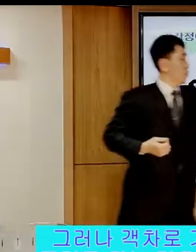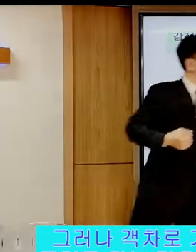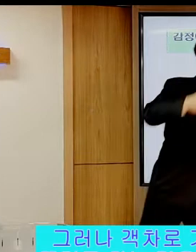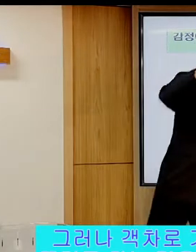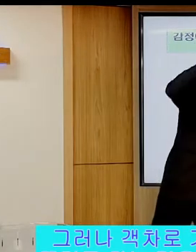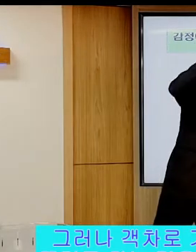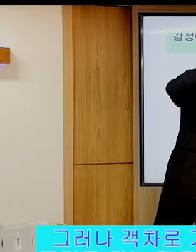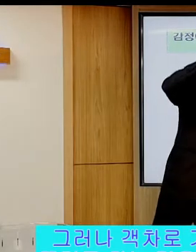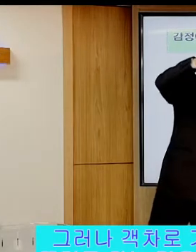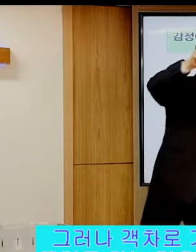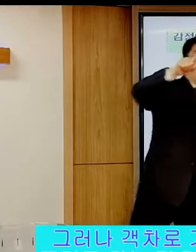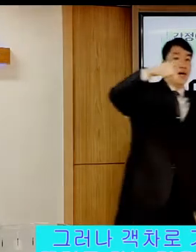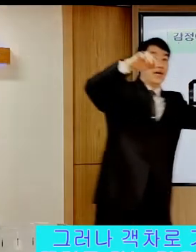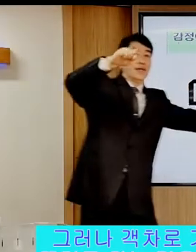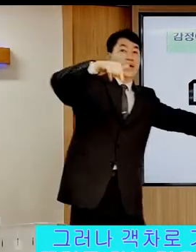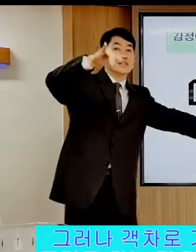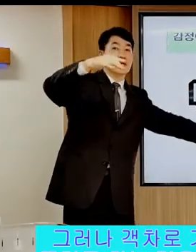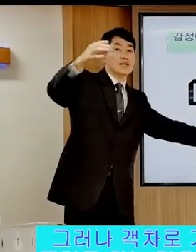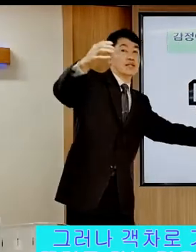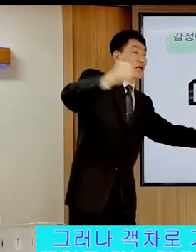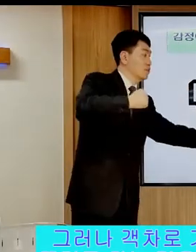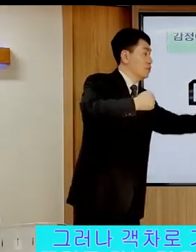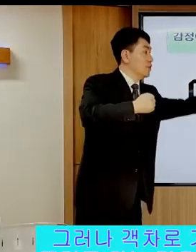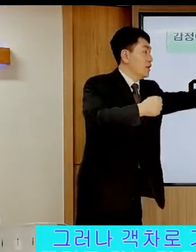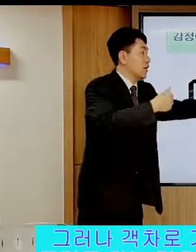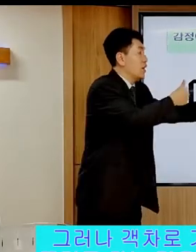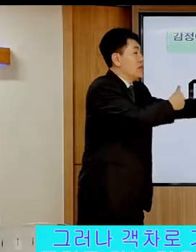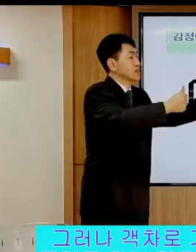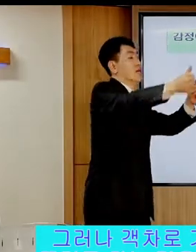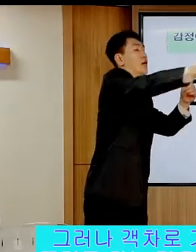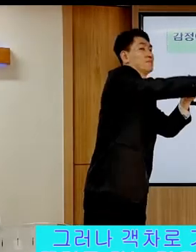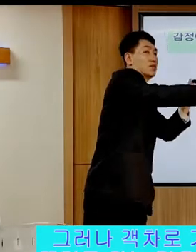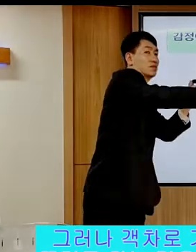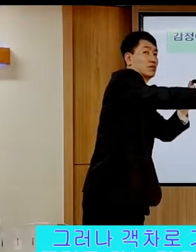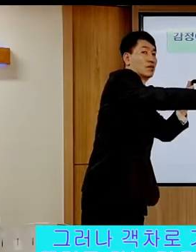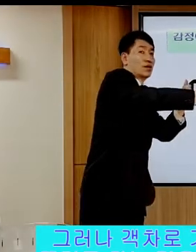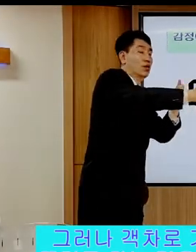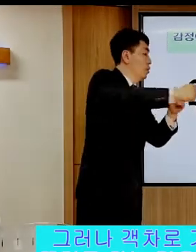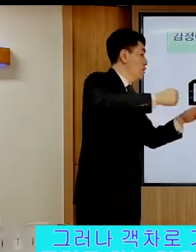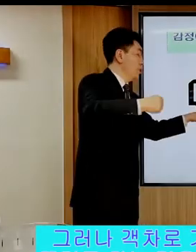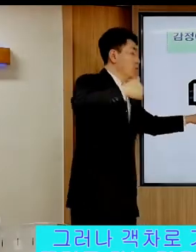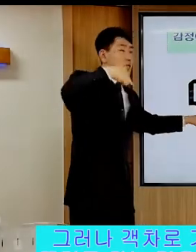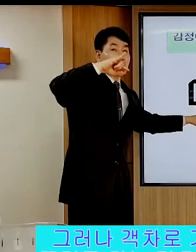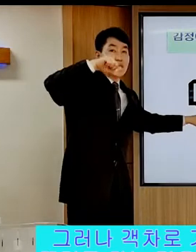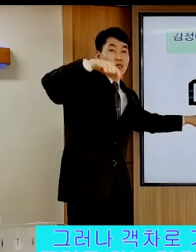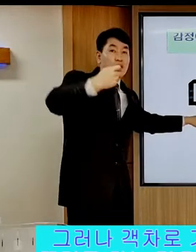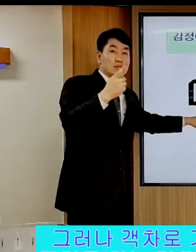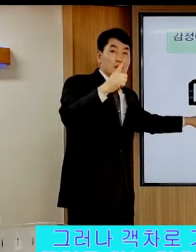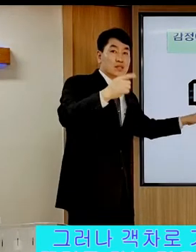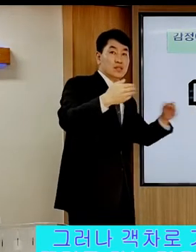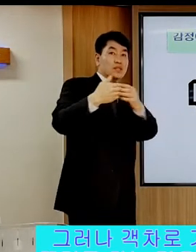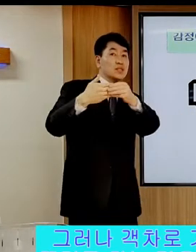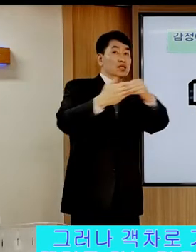이 객차를 가지고 얘가 제일 앞장서서 기관차를 이끌